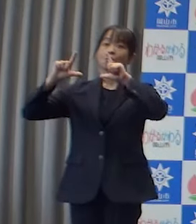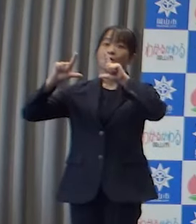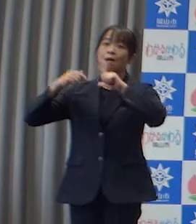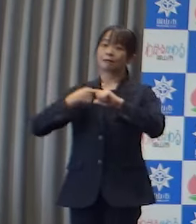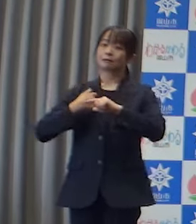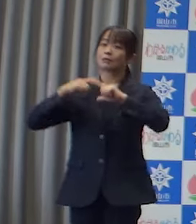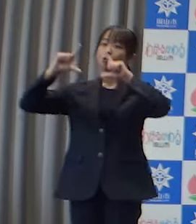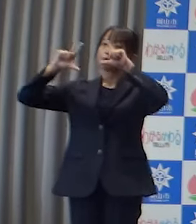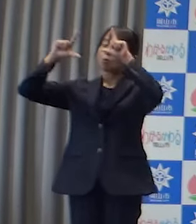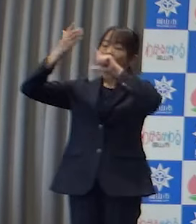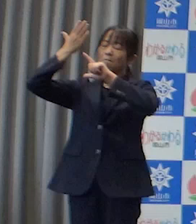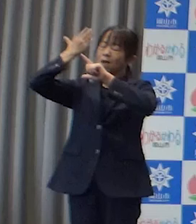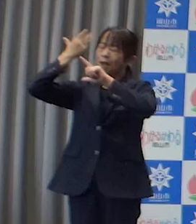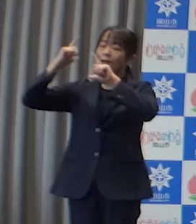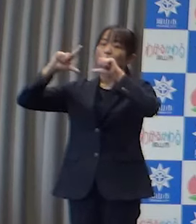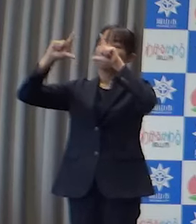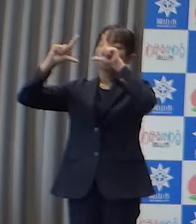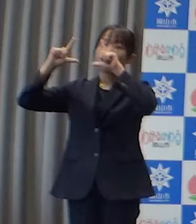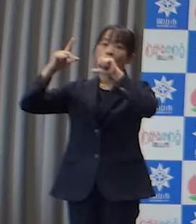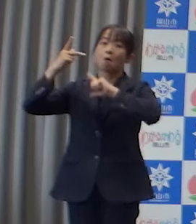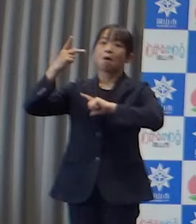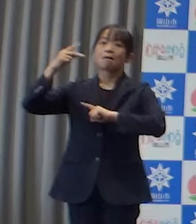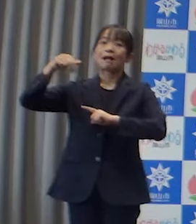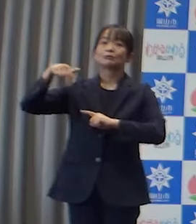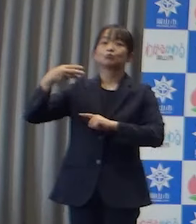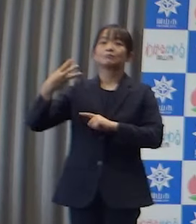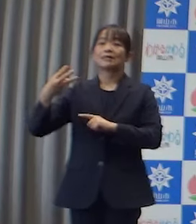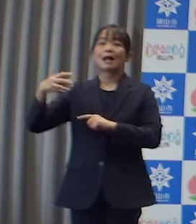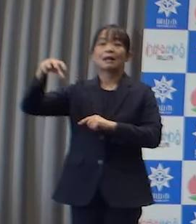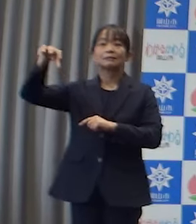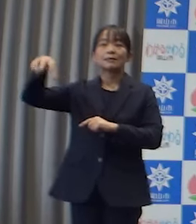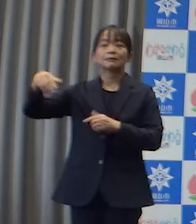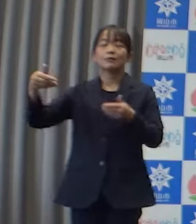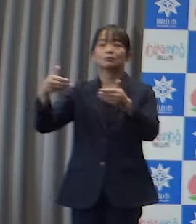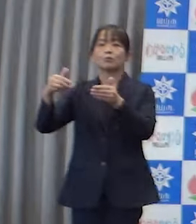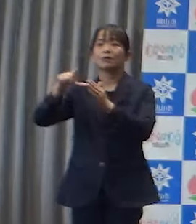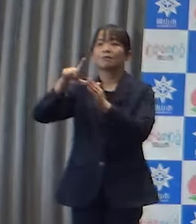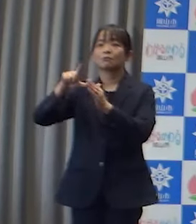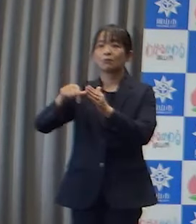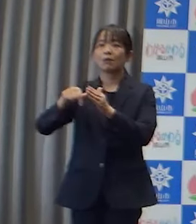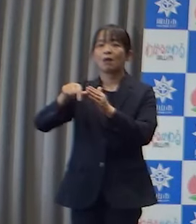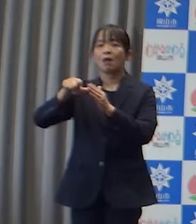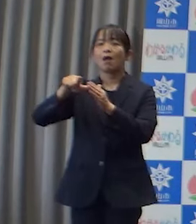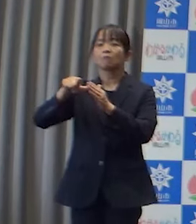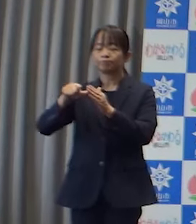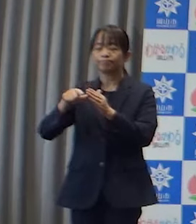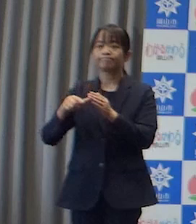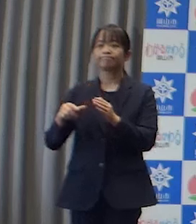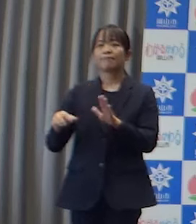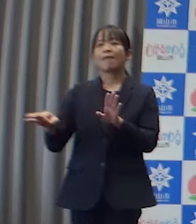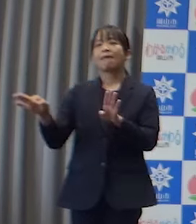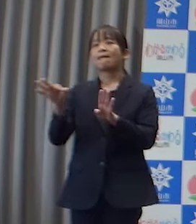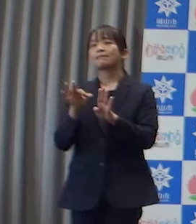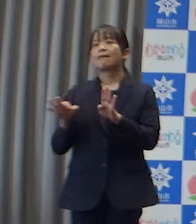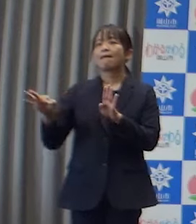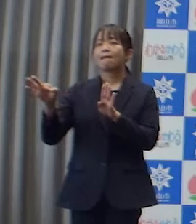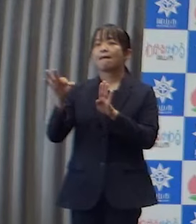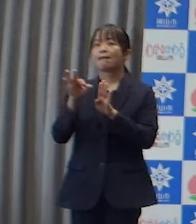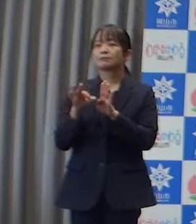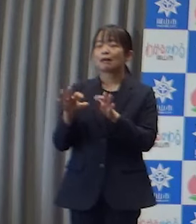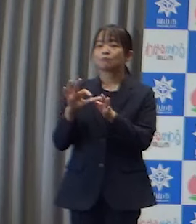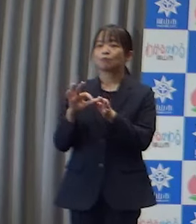は海外との関係はやっぱり経済の関係が中心であったわけです。経